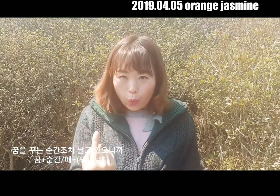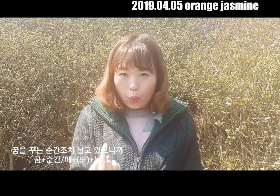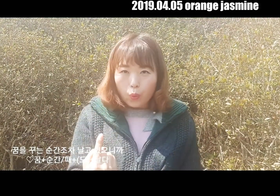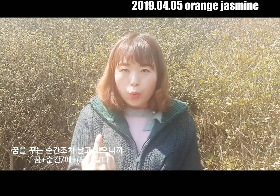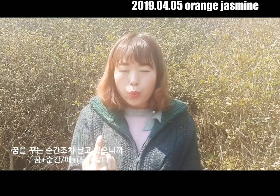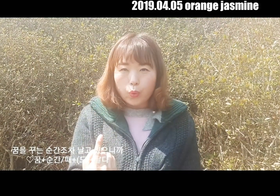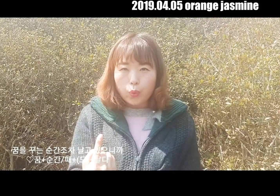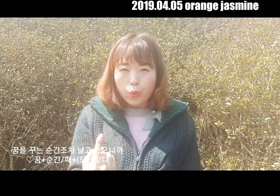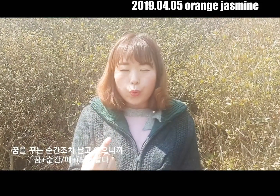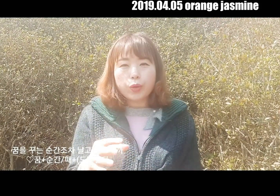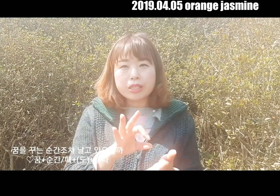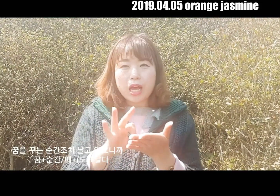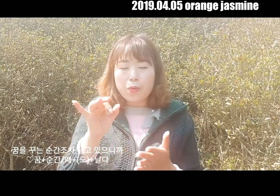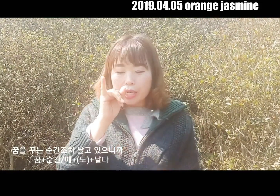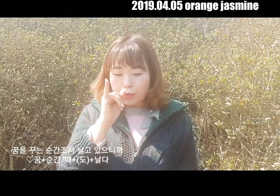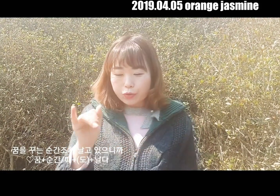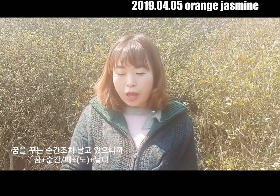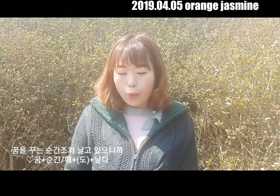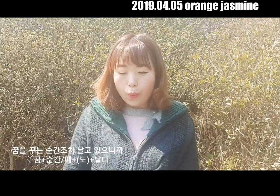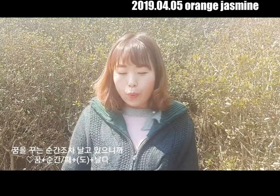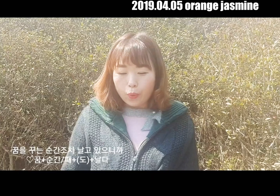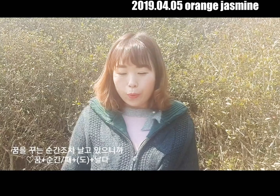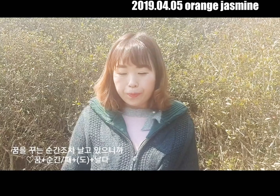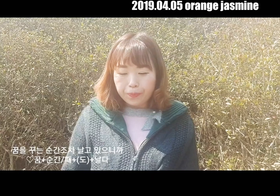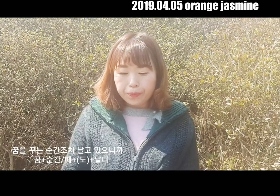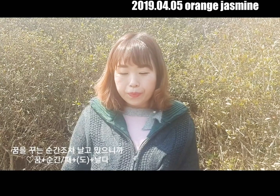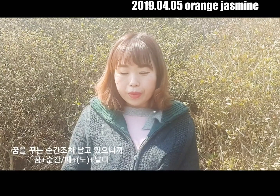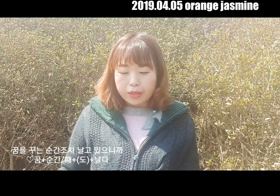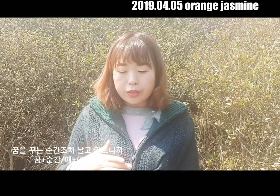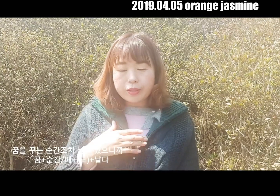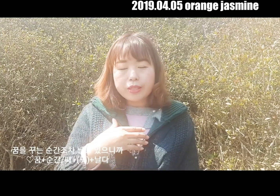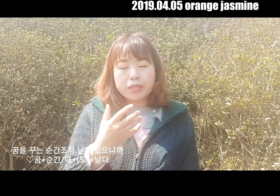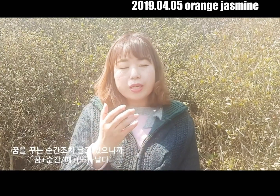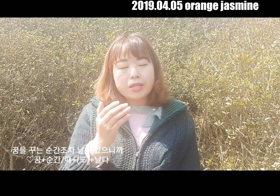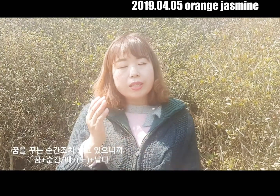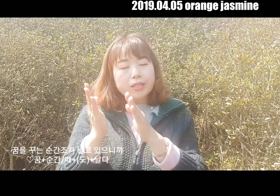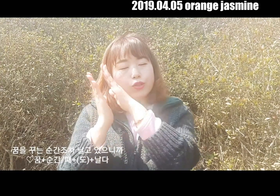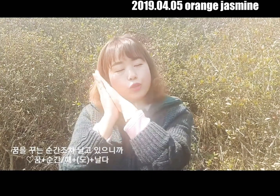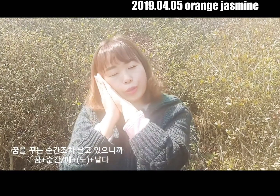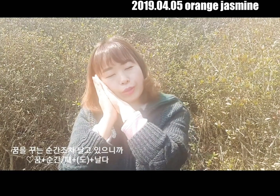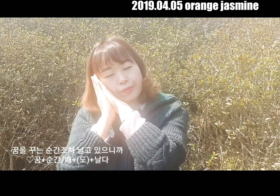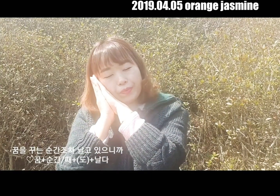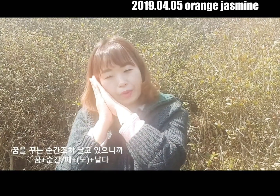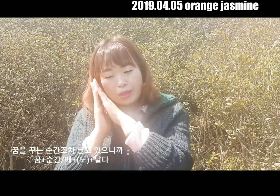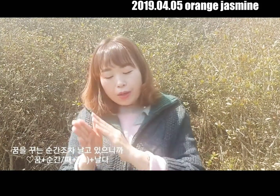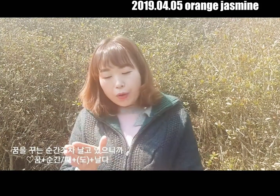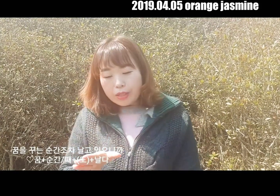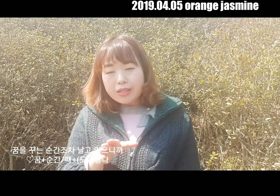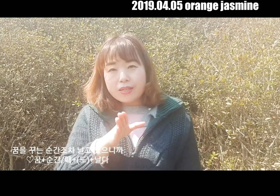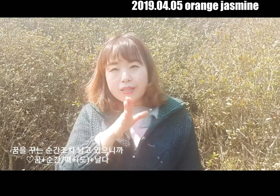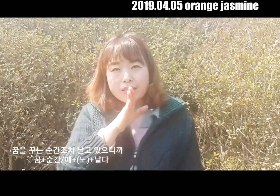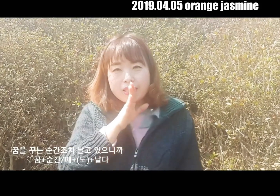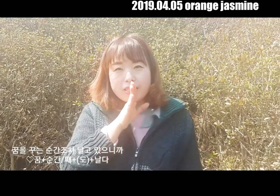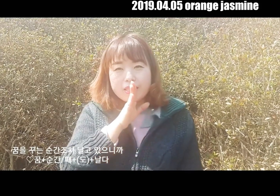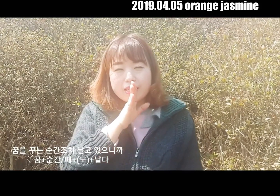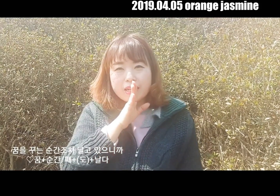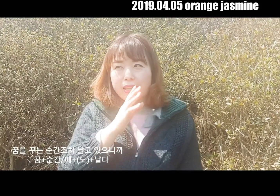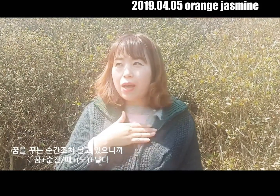순간도 이렇게 사용하셔도 되고, 저는 꿈은 이거는 진짜